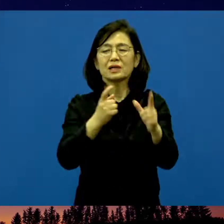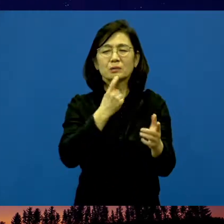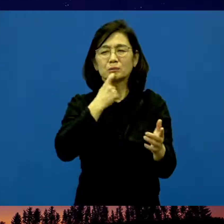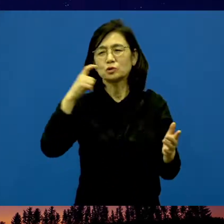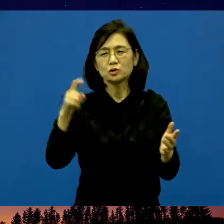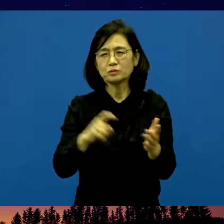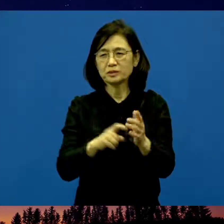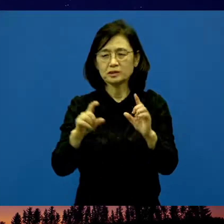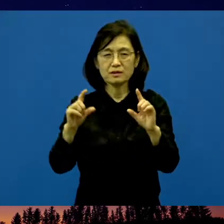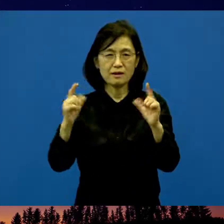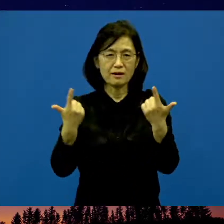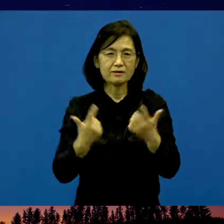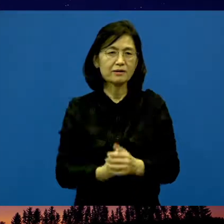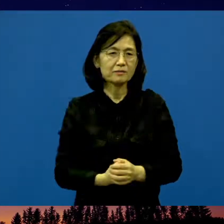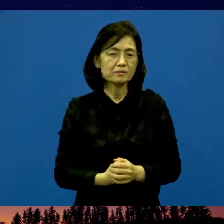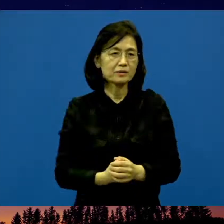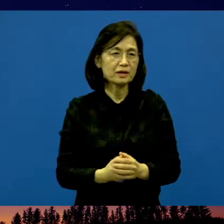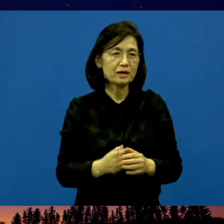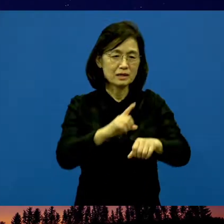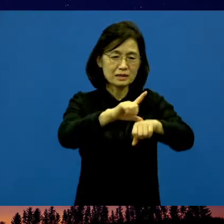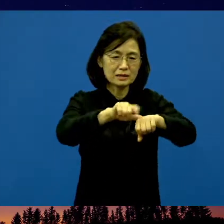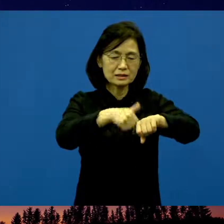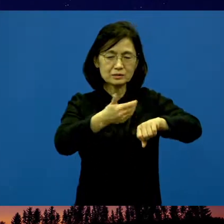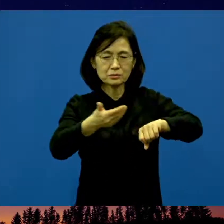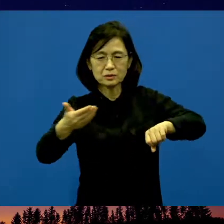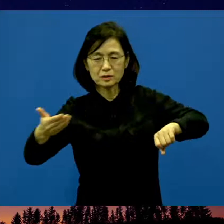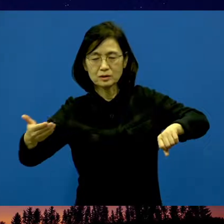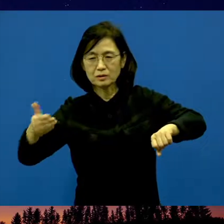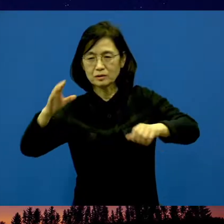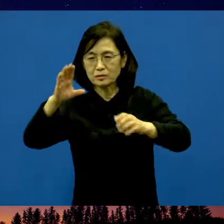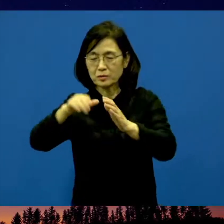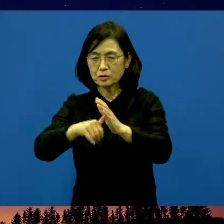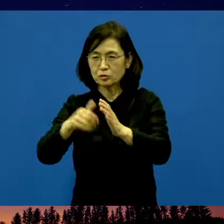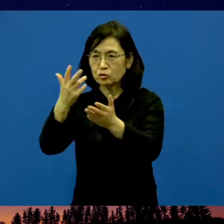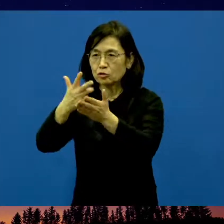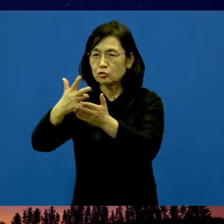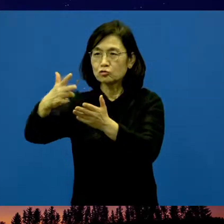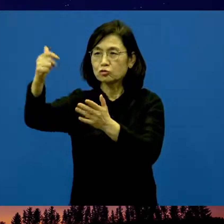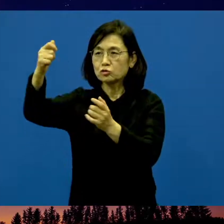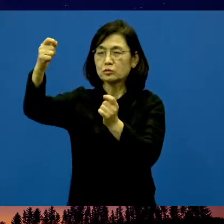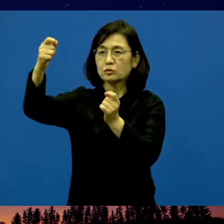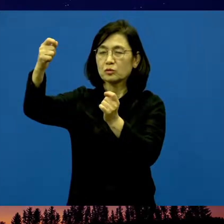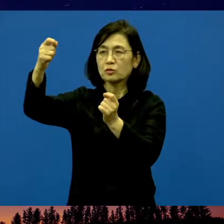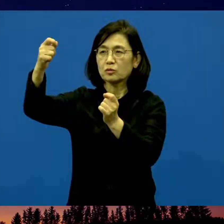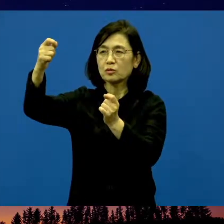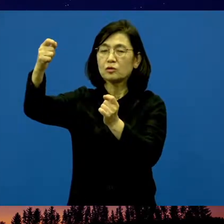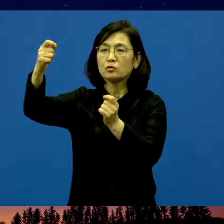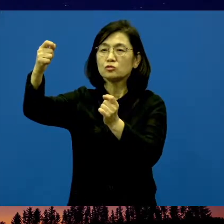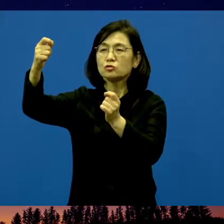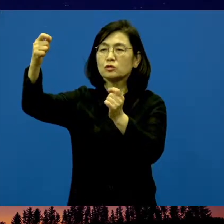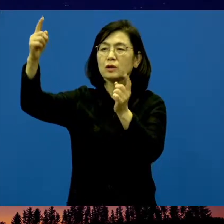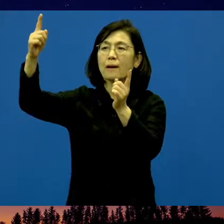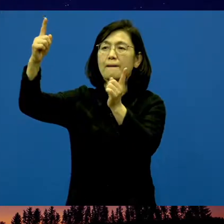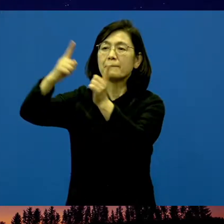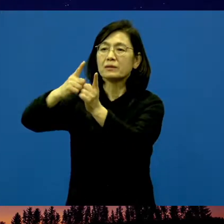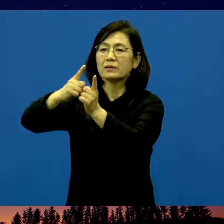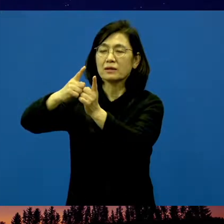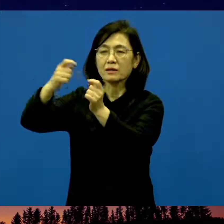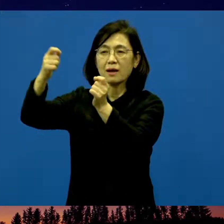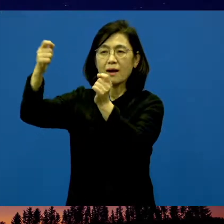세월이 흐를수록 우리가 주님 앞에 서는 날이 가까우는데 그 주님 앞에 설 때 부끄럽지 않는 모습으로 서는